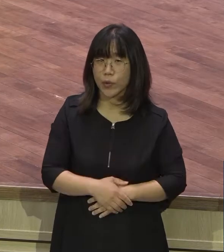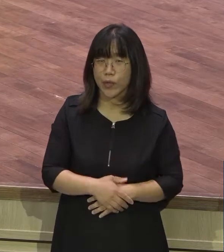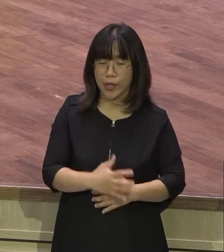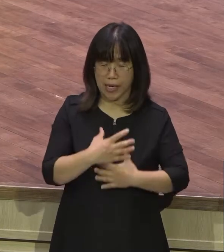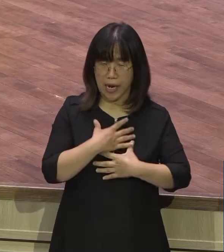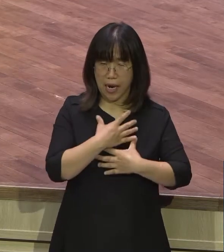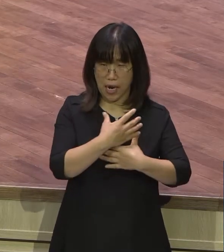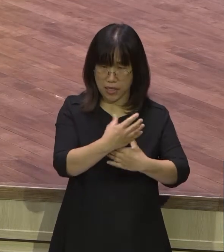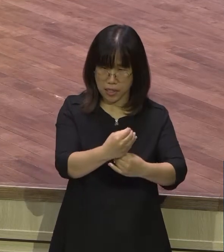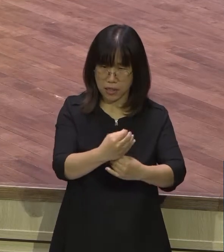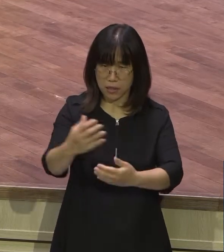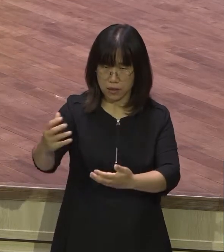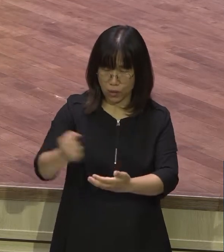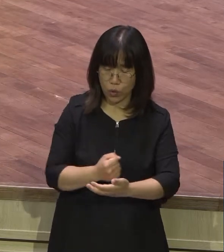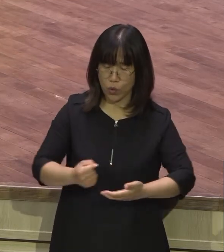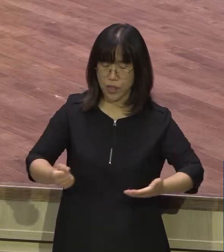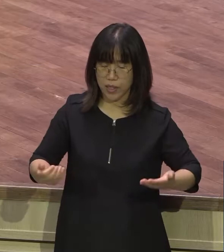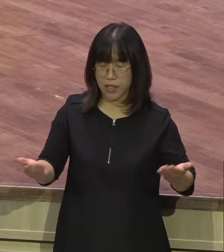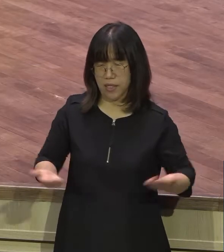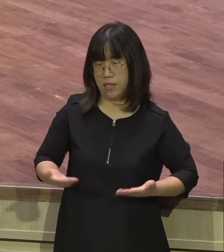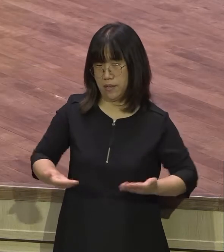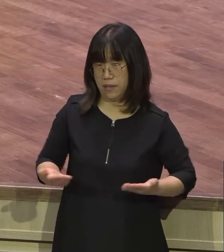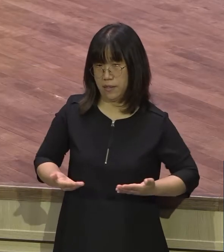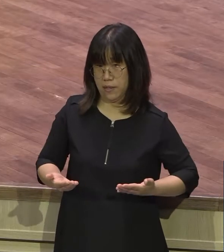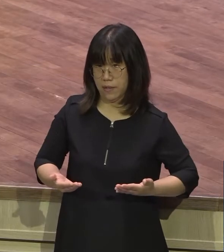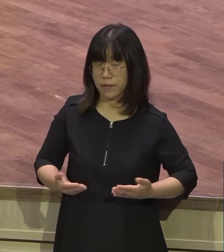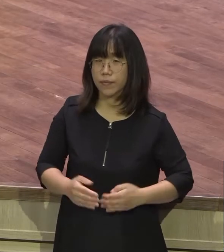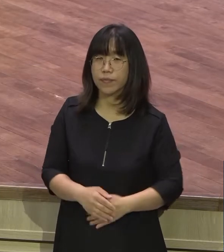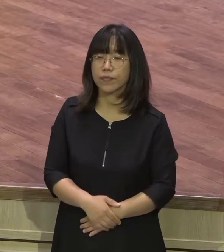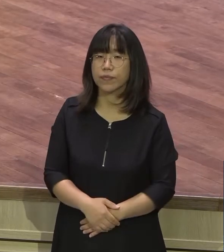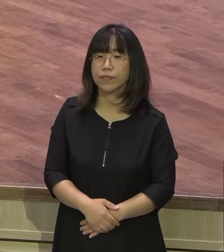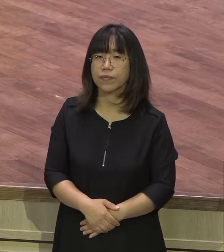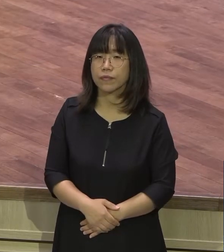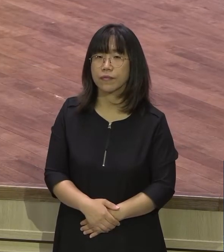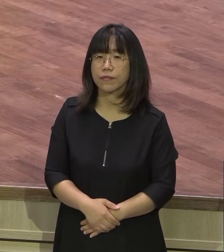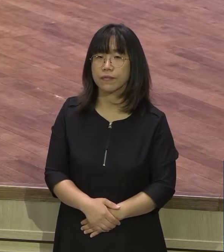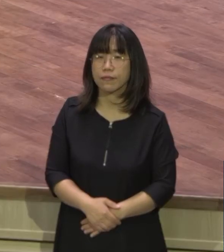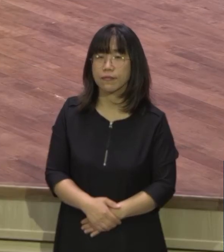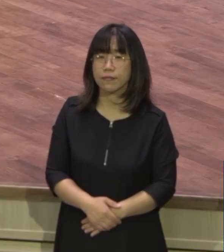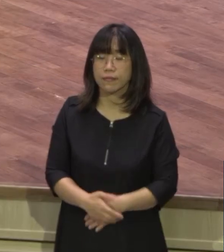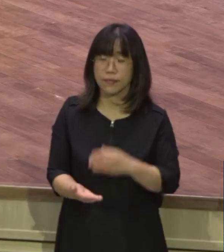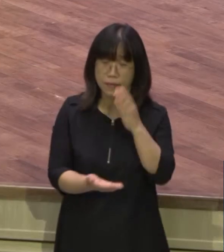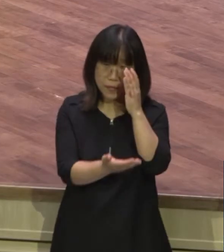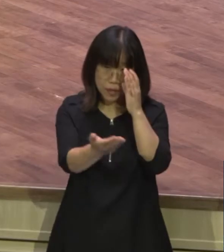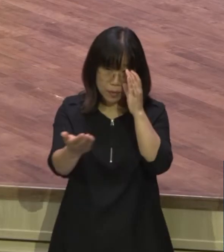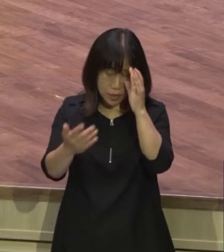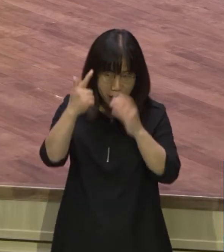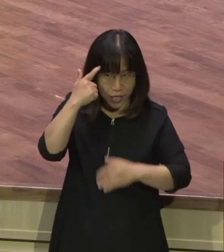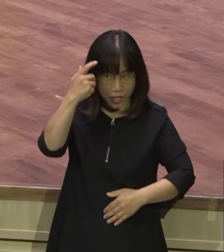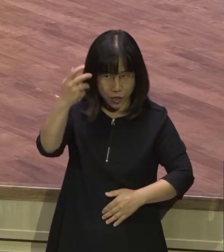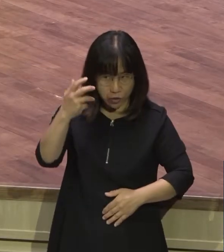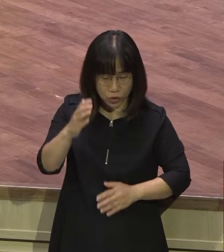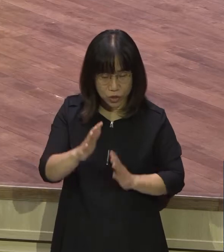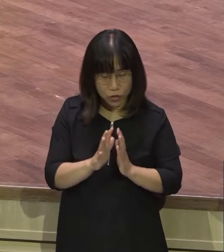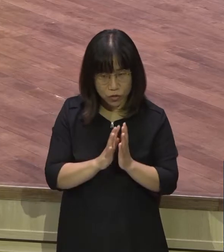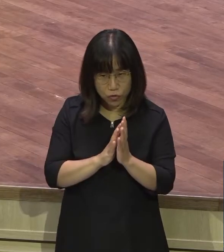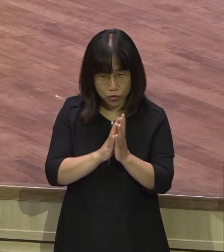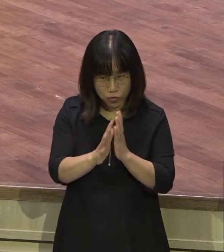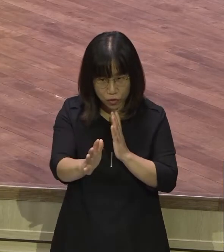얻어진 힘으로 일하는 것. 이 창조원리에요. 여러분이 영적인 순서를 바꾸면 문제가 생겨요.